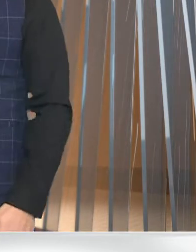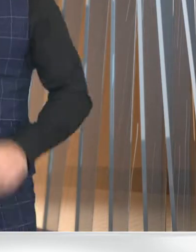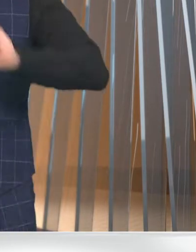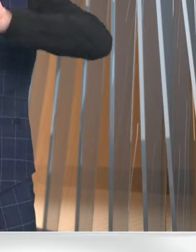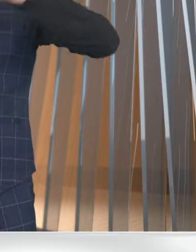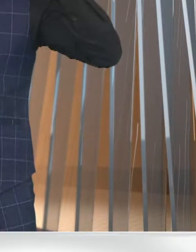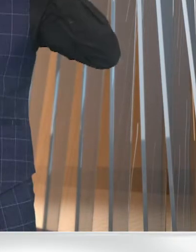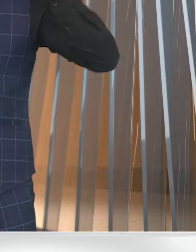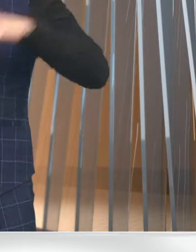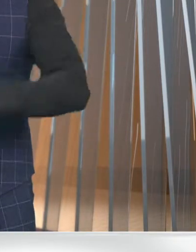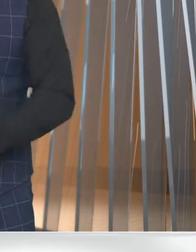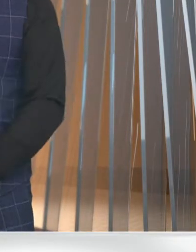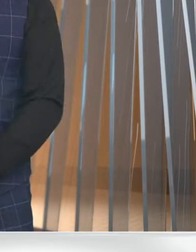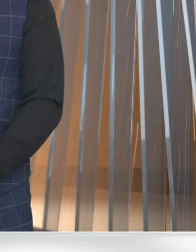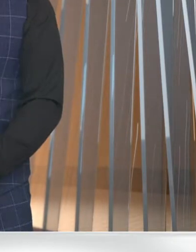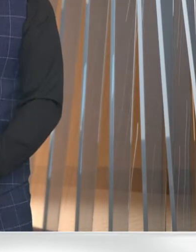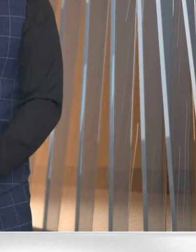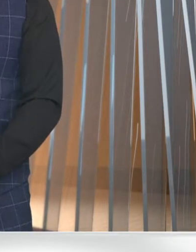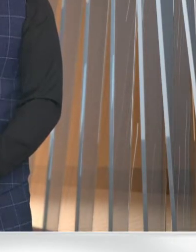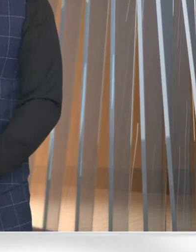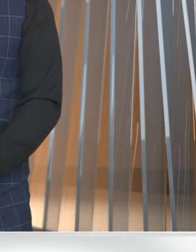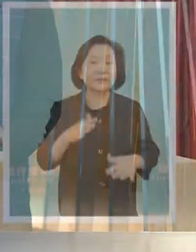快下周一对外公布。